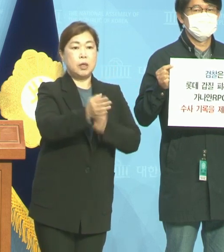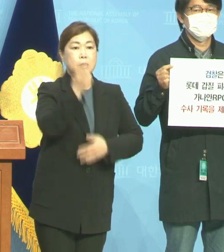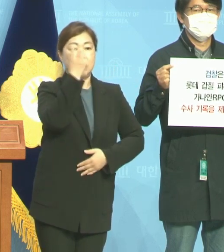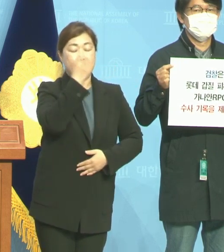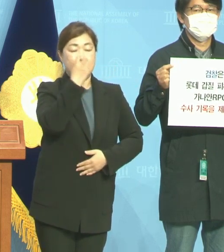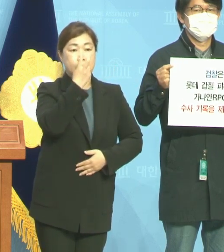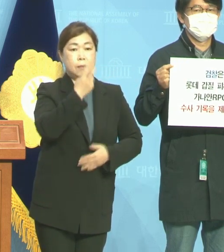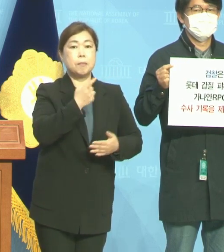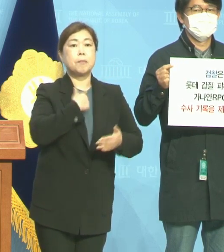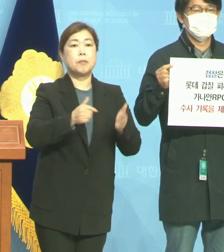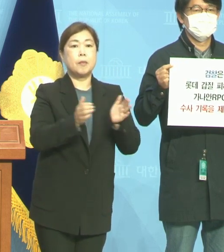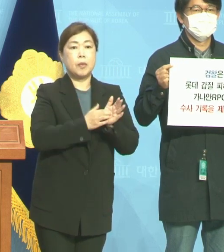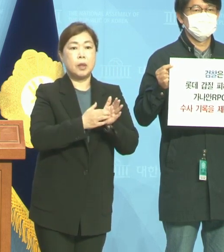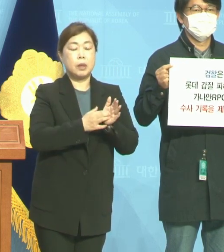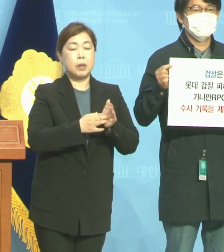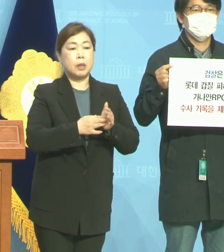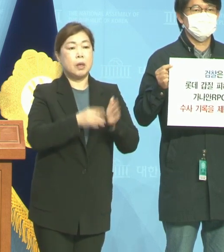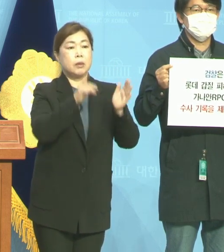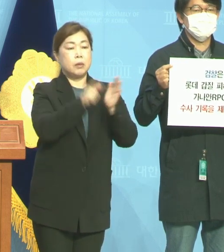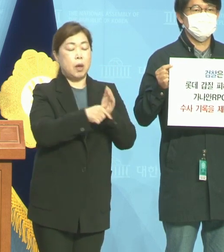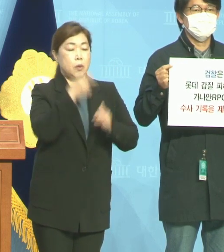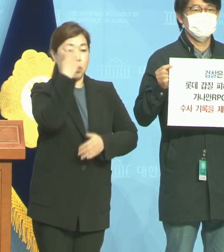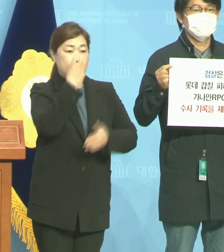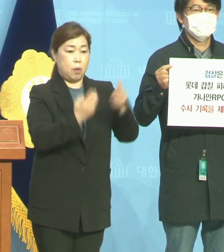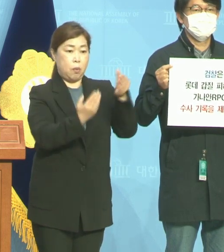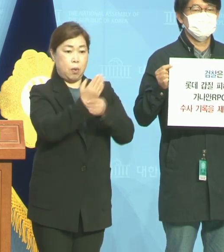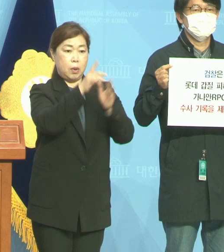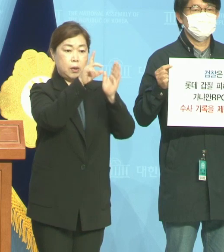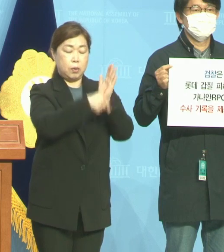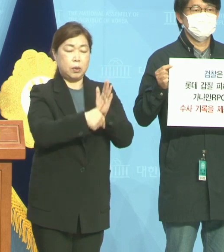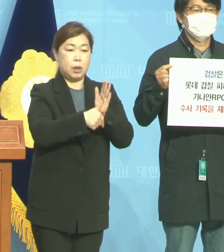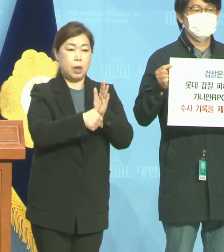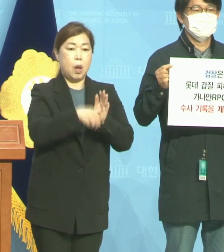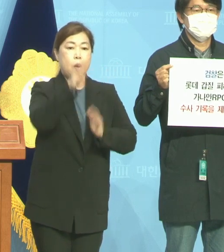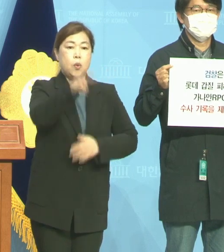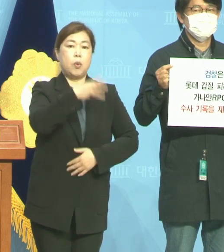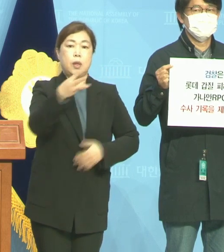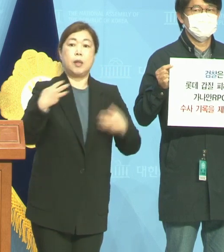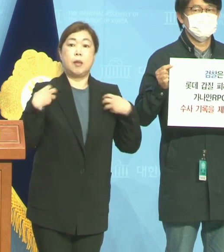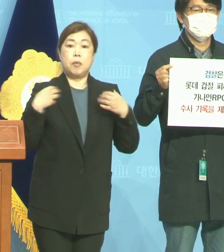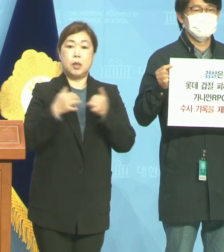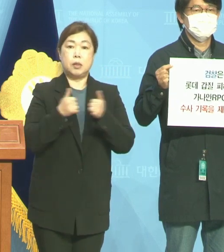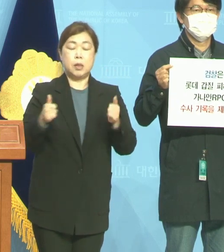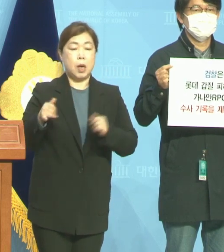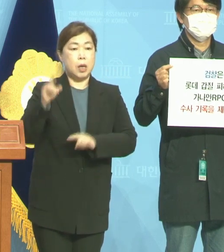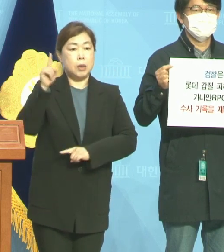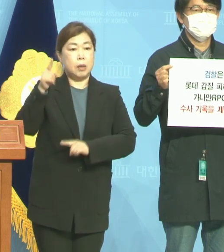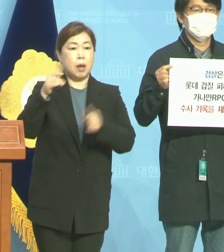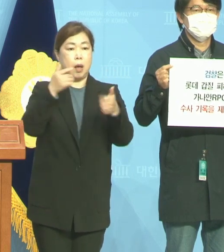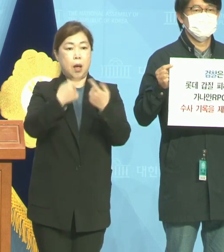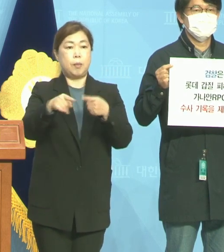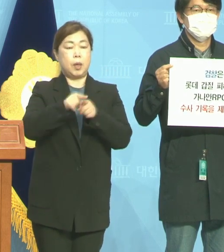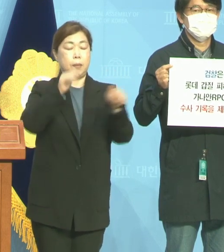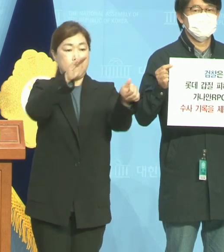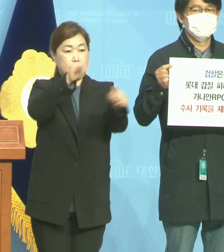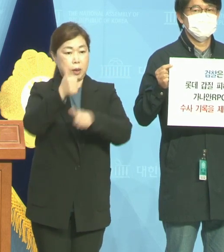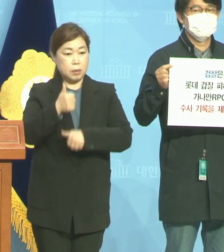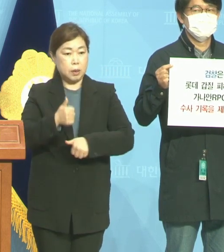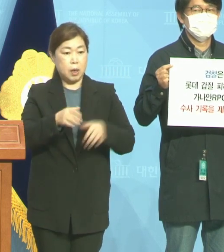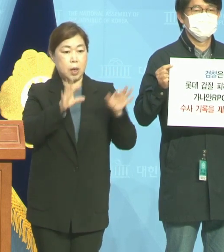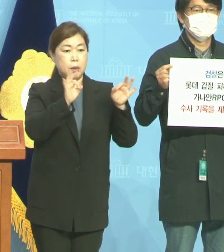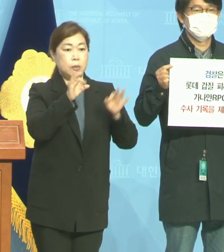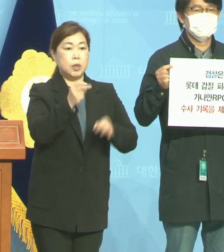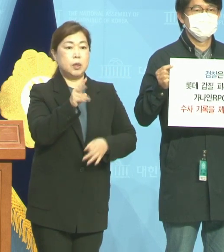받았습니다 당시 조사과정에서 롯데상사 측 의 담당 자였던 이모 씨도 소 안 돼 김영미